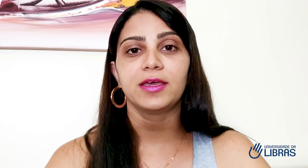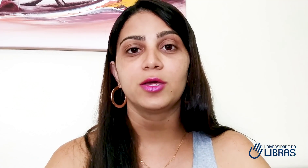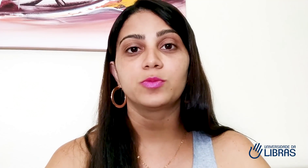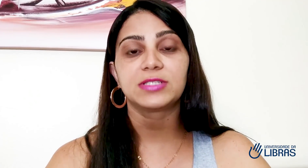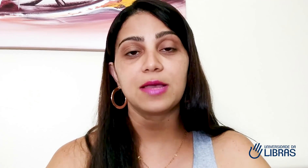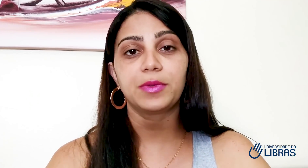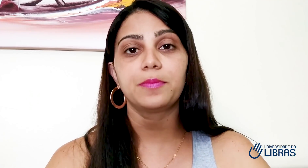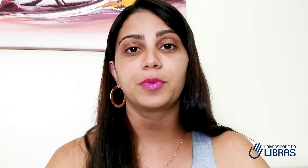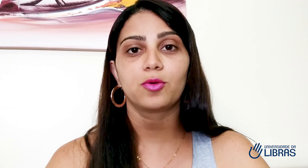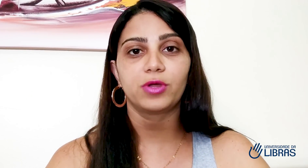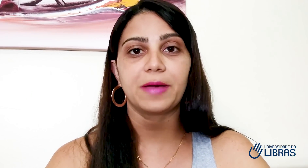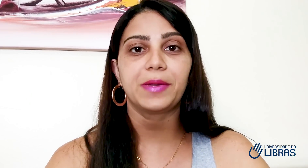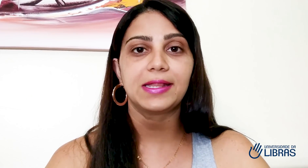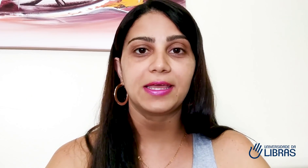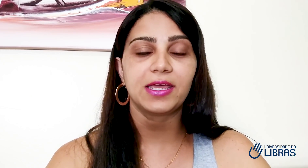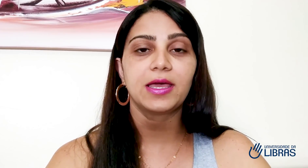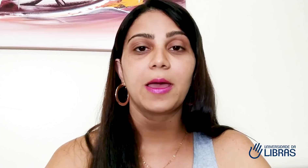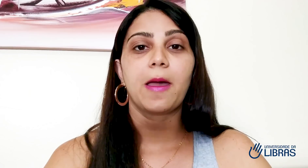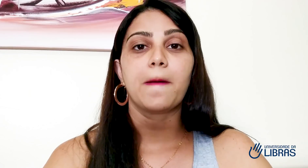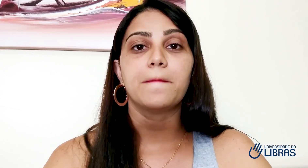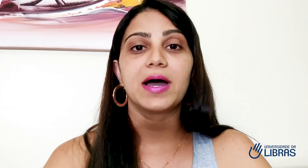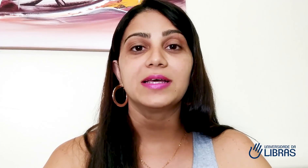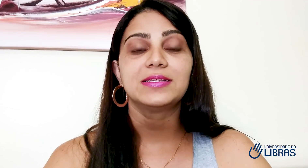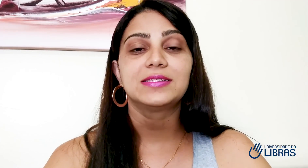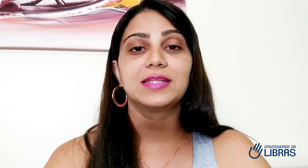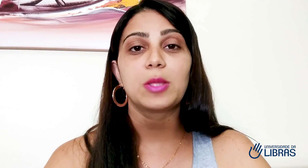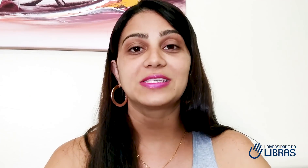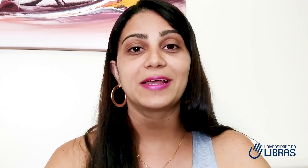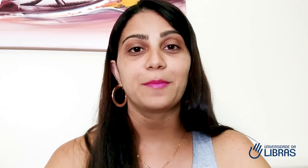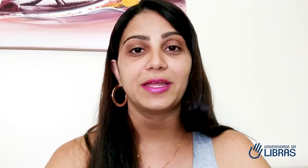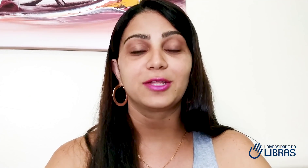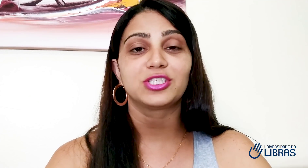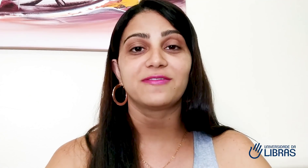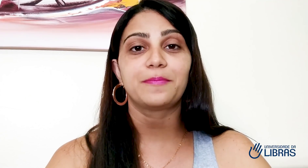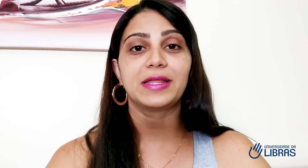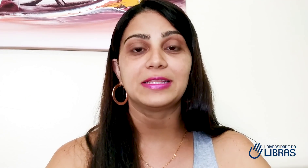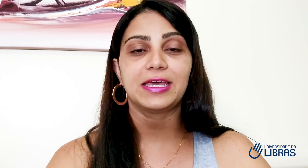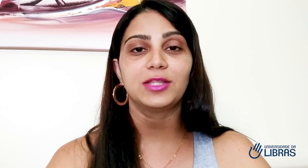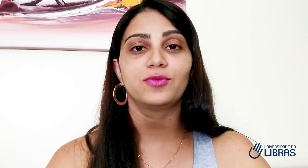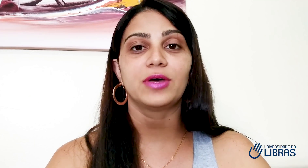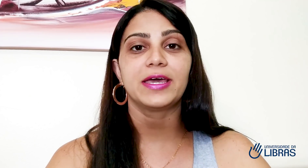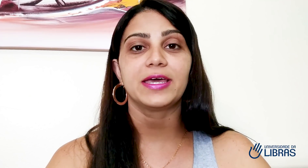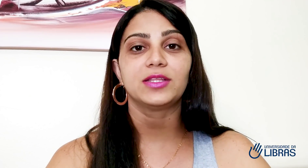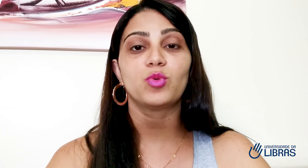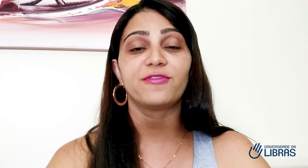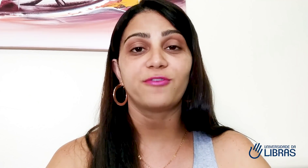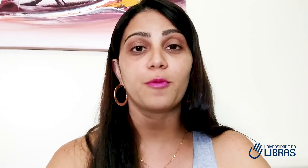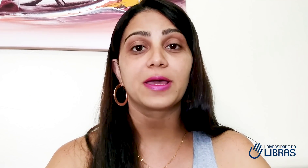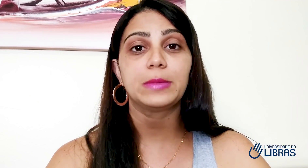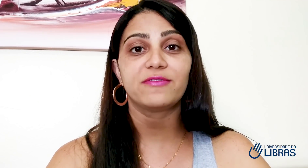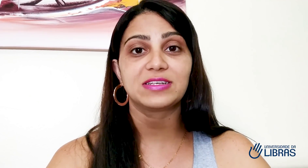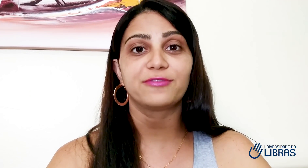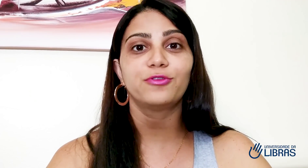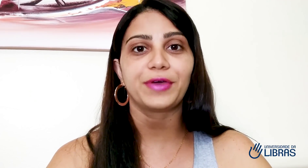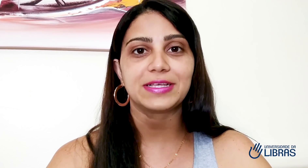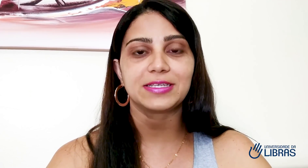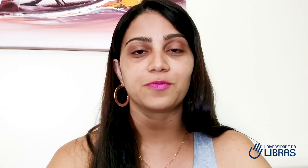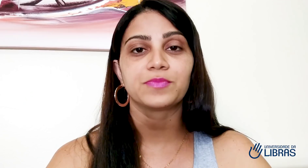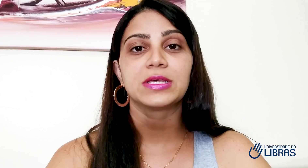eu sempre procurei aprender, mas não necessariamente que eu estava aprendendo de uma forma que me levasse à fluência,